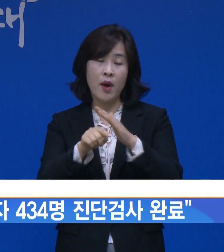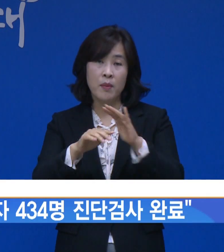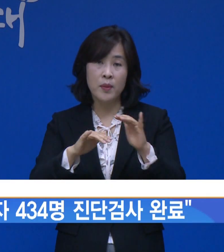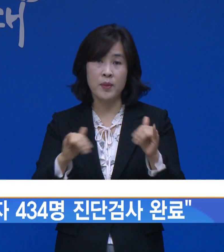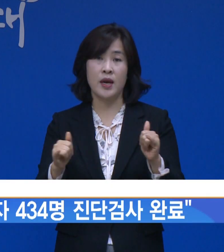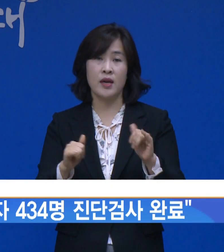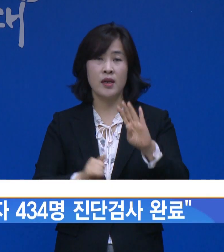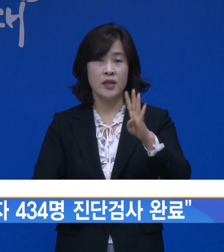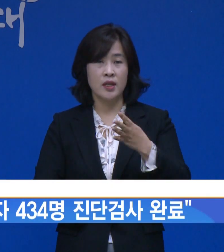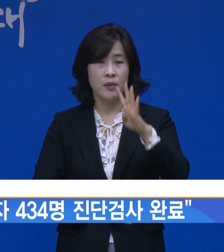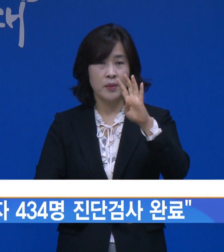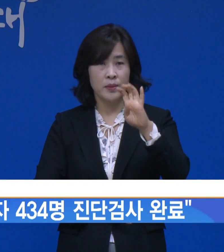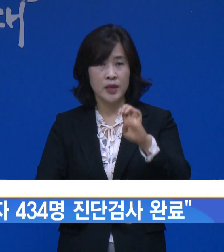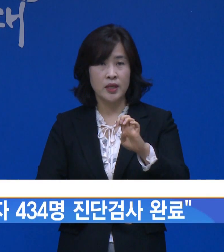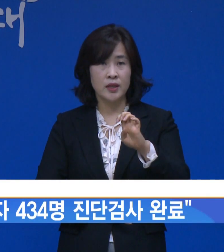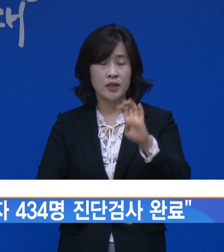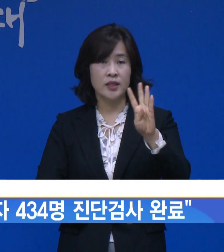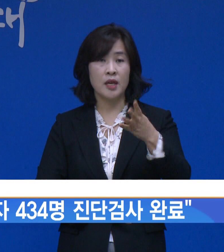방문자